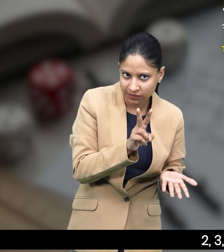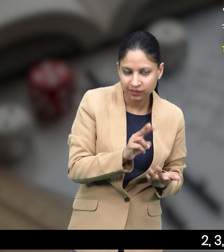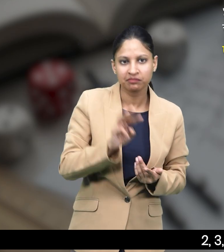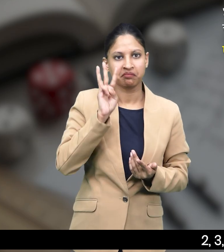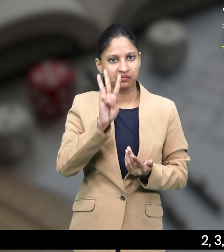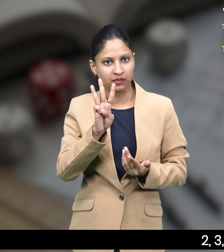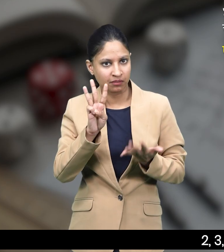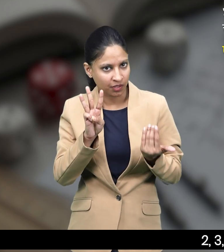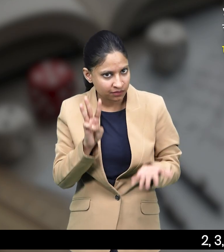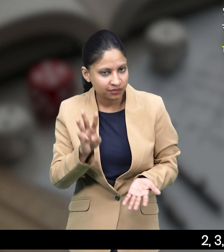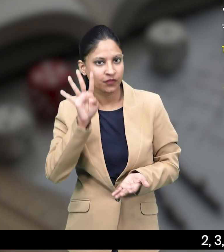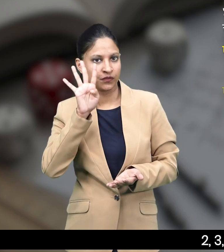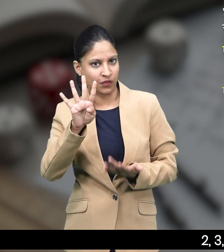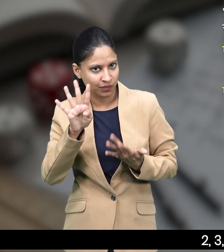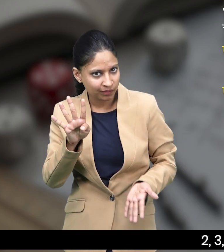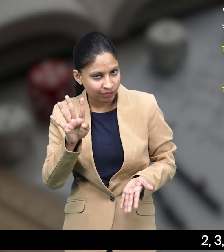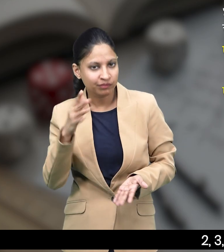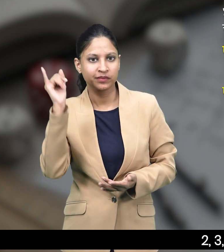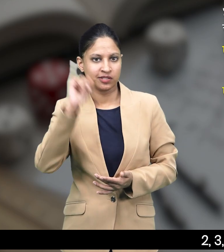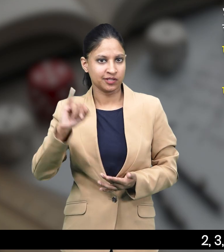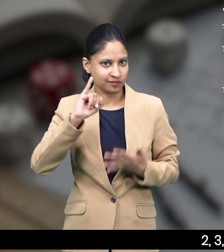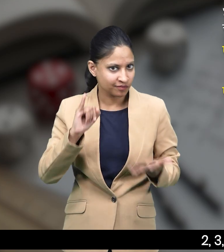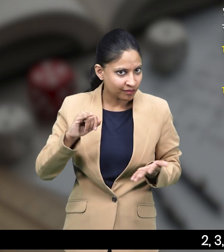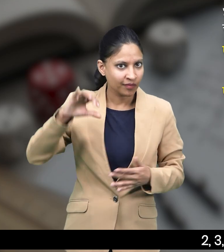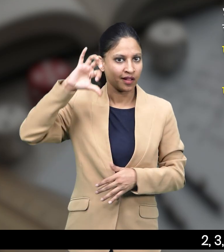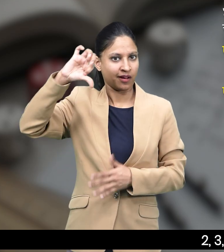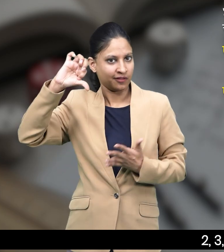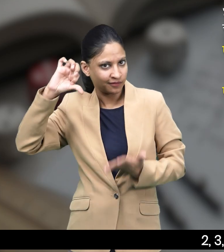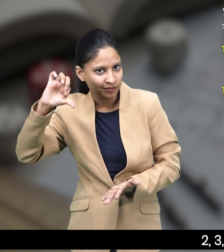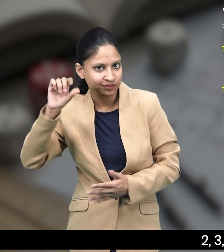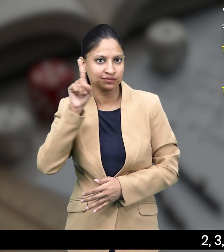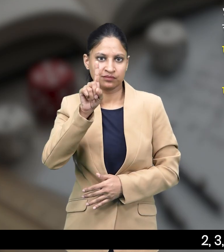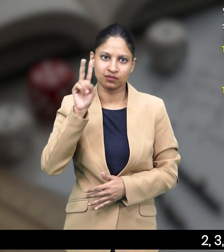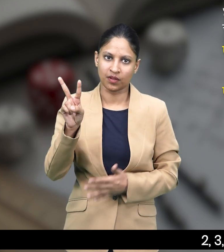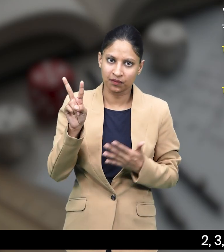2, 3, 4, 6, 9, 12, 18 आणि 36